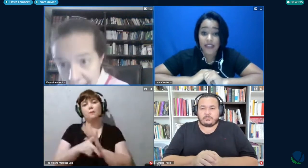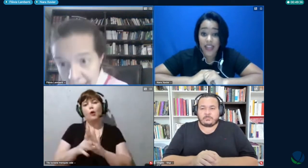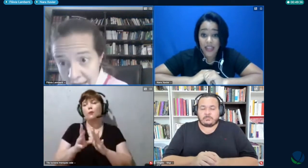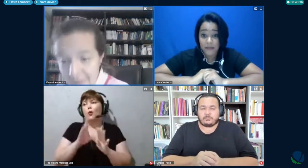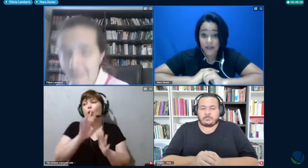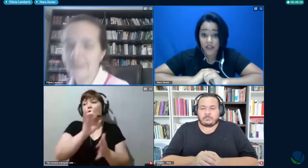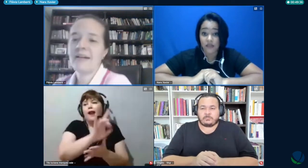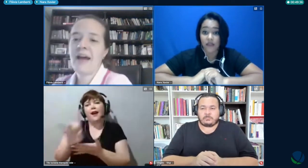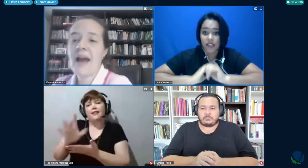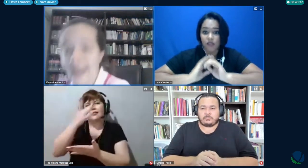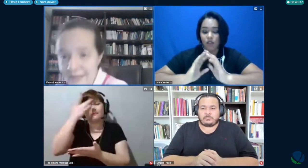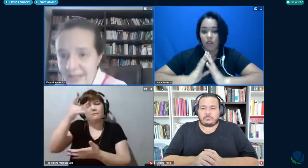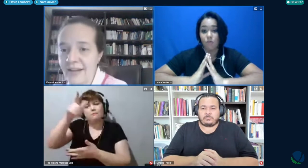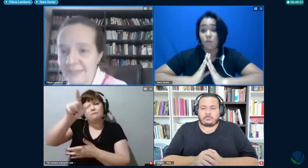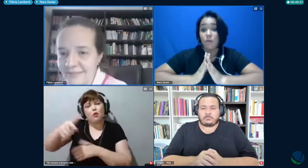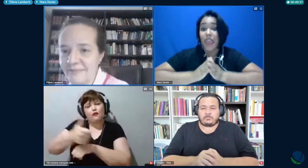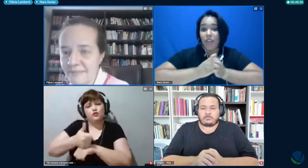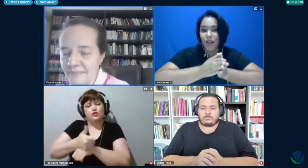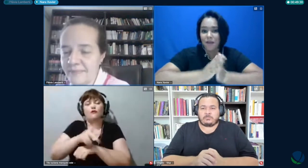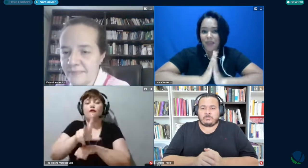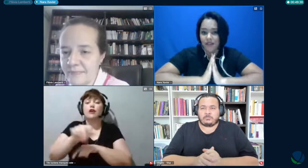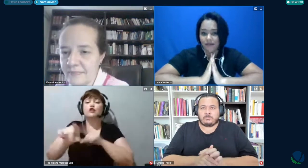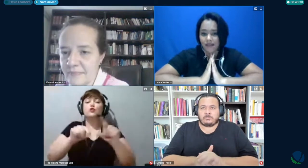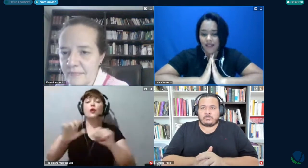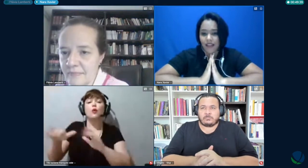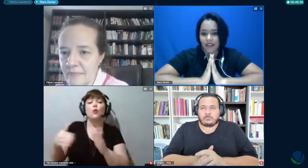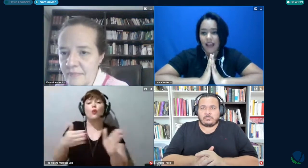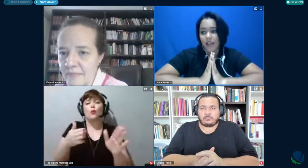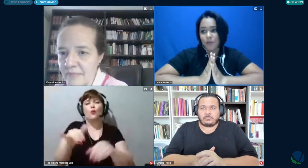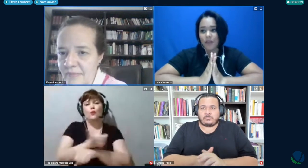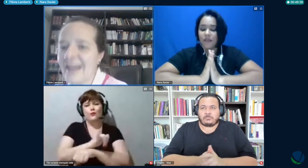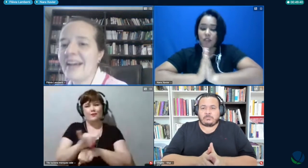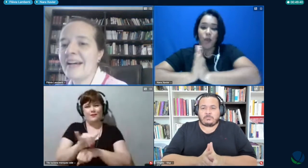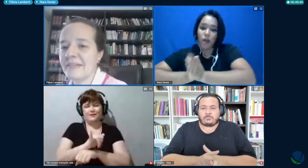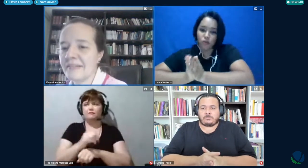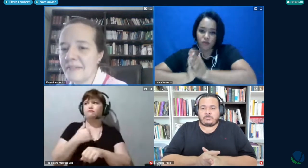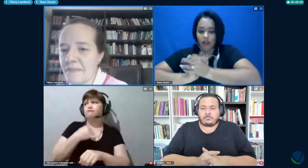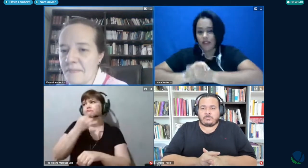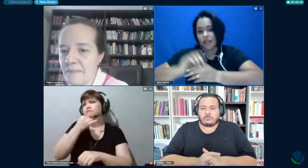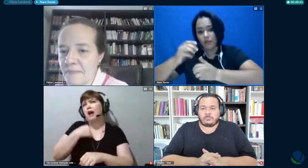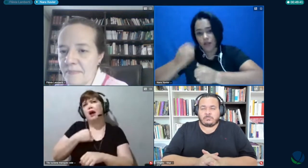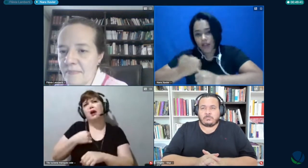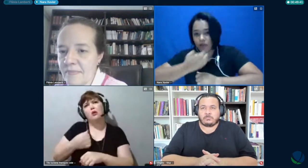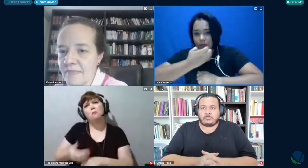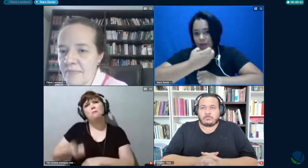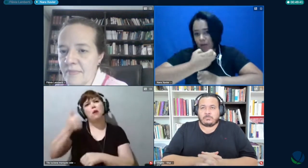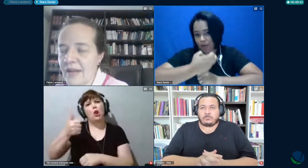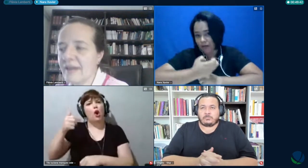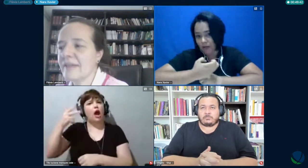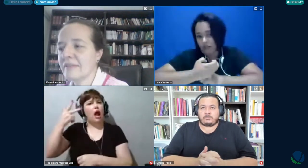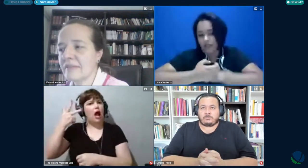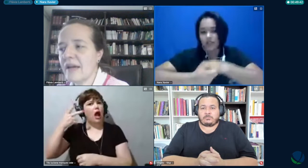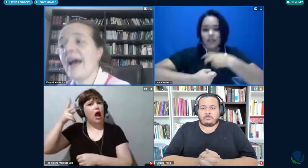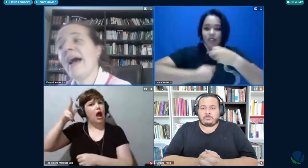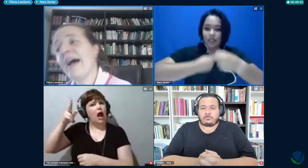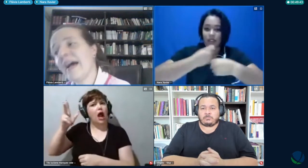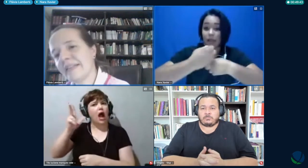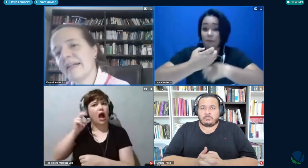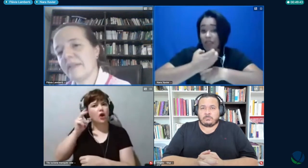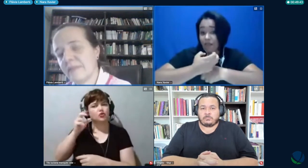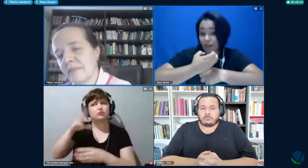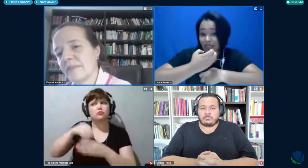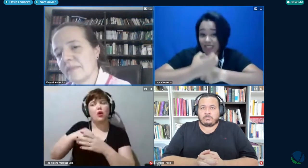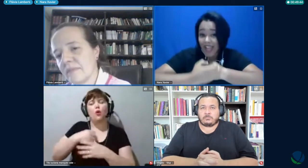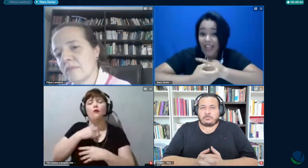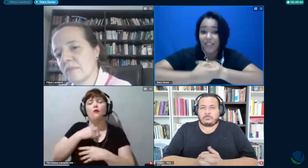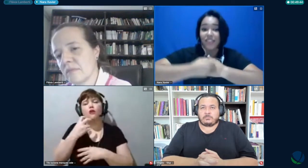Cada intérprete vai escolher um meio, um caminho. Ah, eu prefiro o áudio. Aí eu gravo a minha própria voz, na